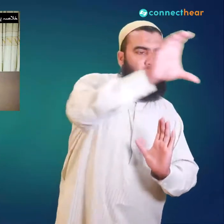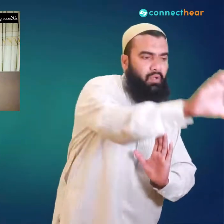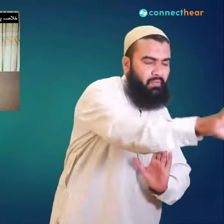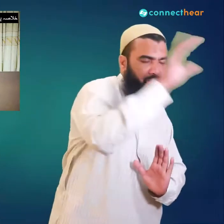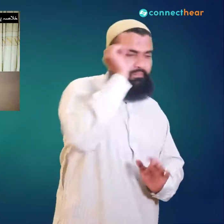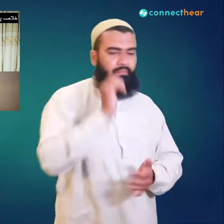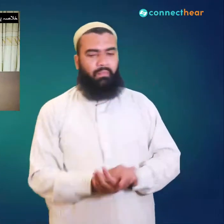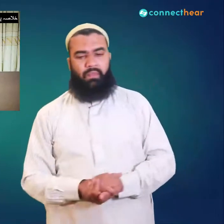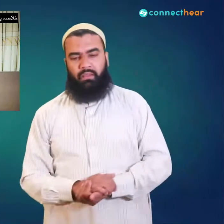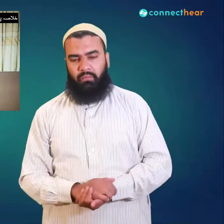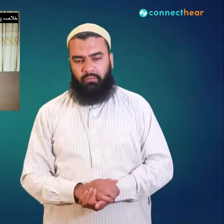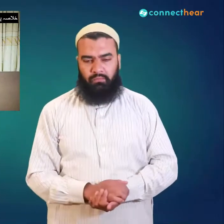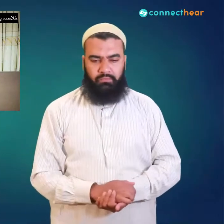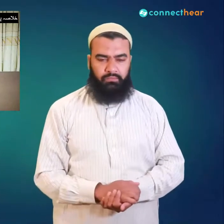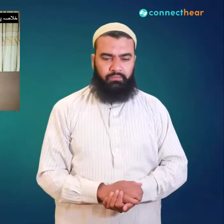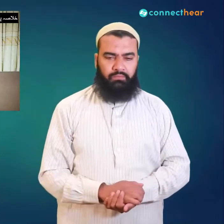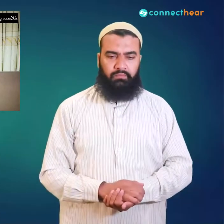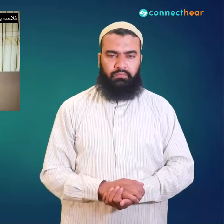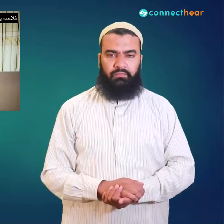بدلہ دیا جائے گا۔